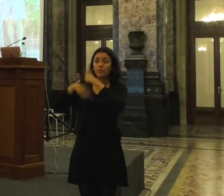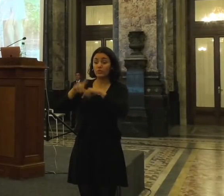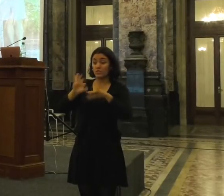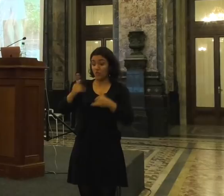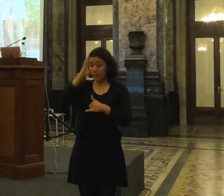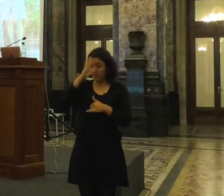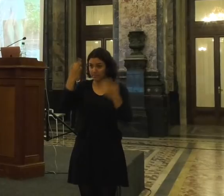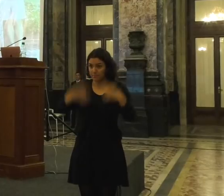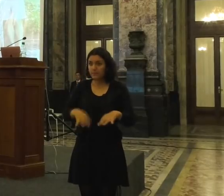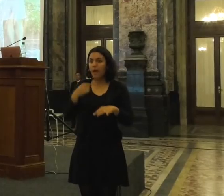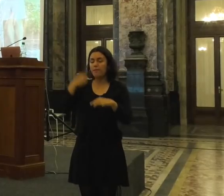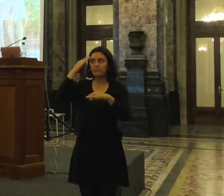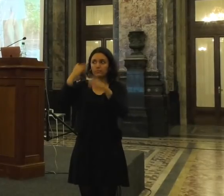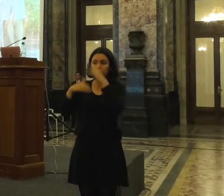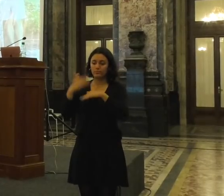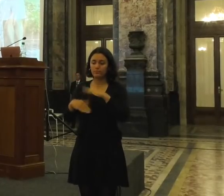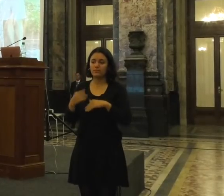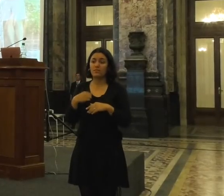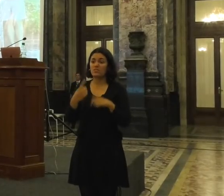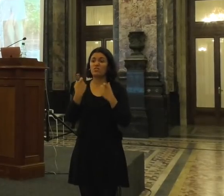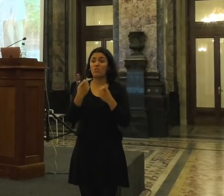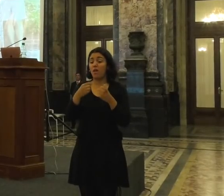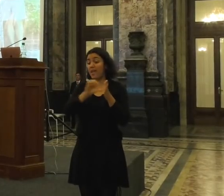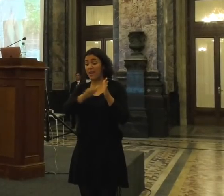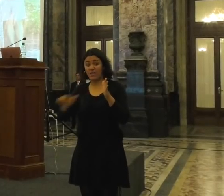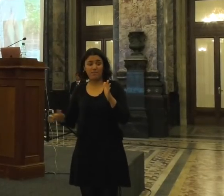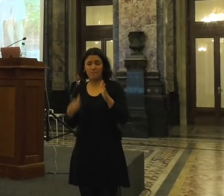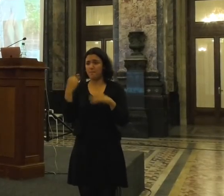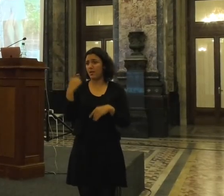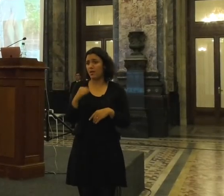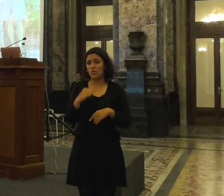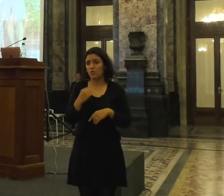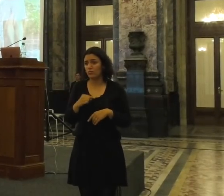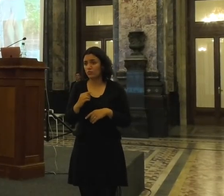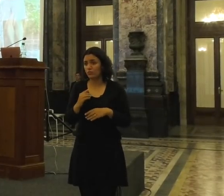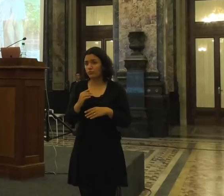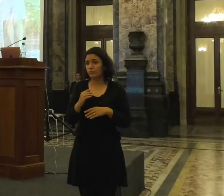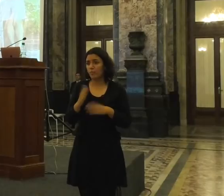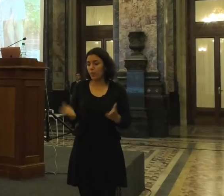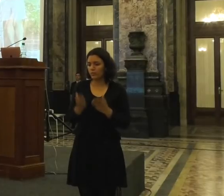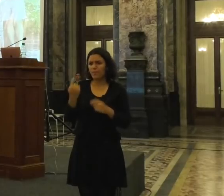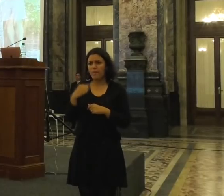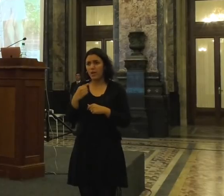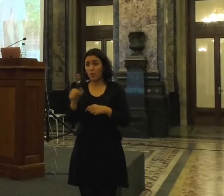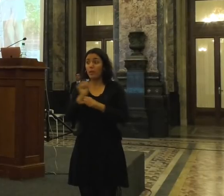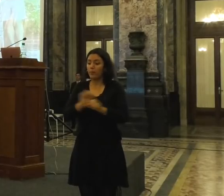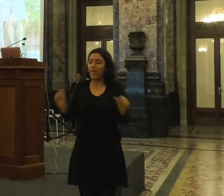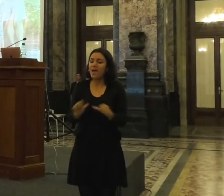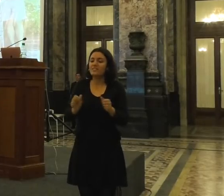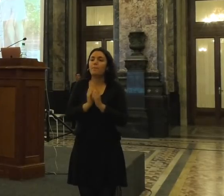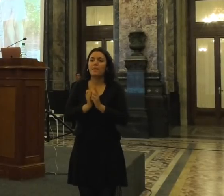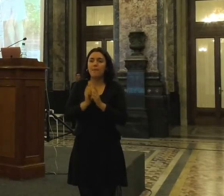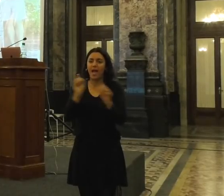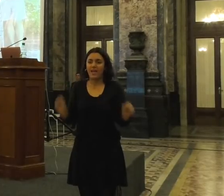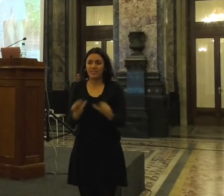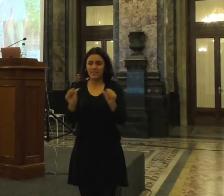decrementa, porque ahora necesitamos menos energía para lograr el mismo rendimiento. Y entonces estamos comparando si eso